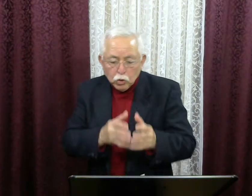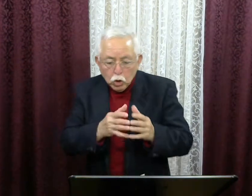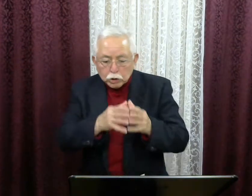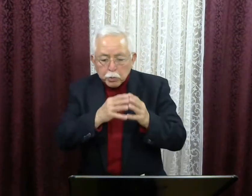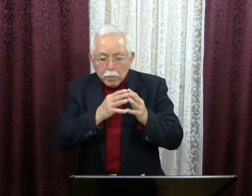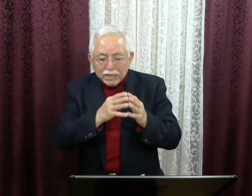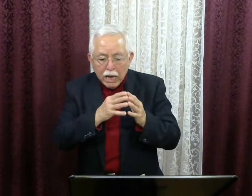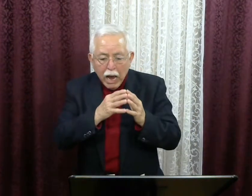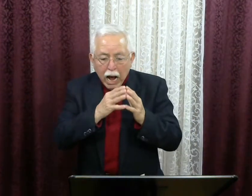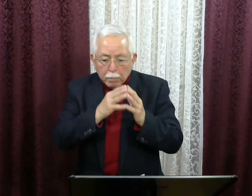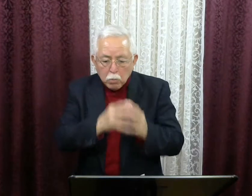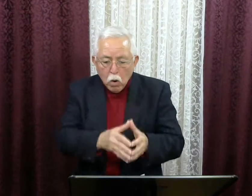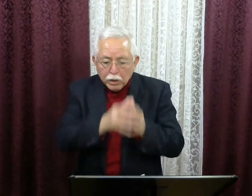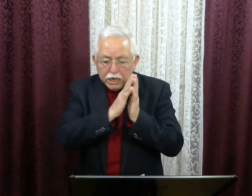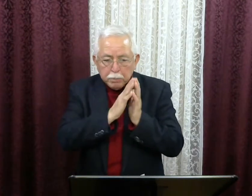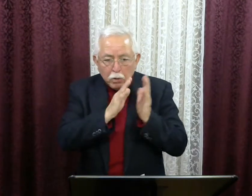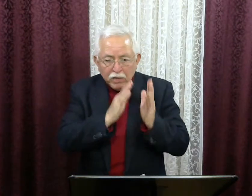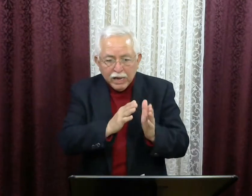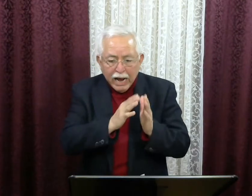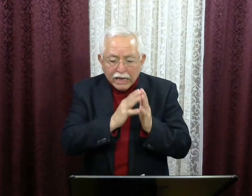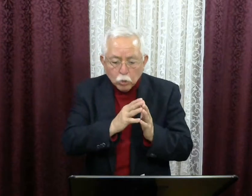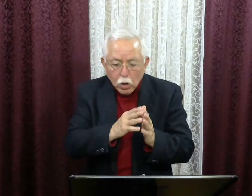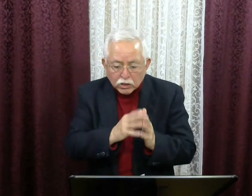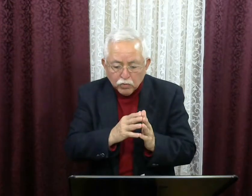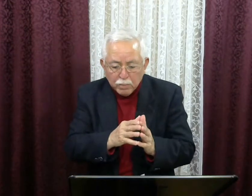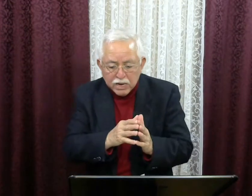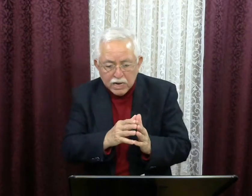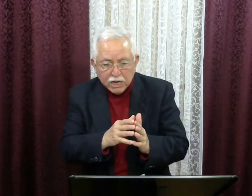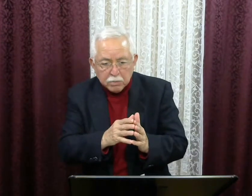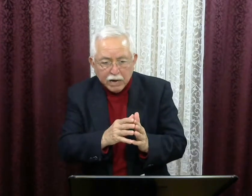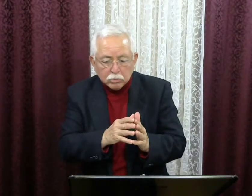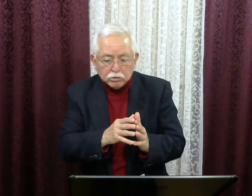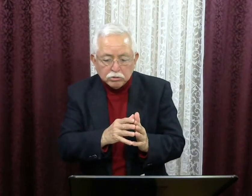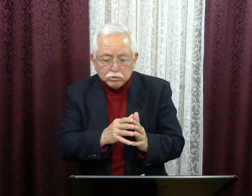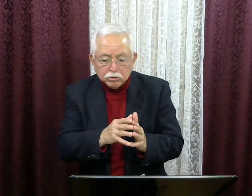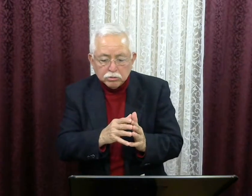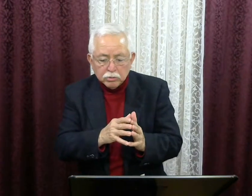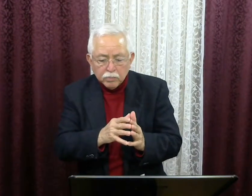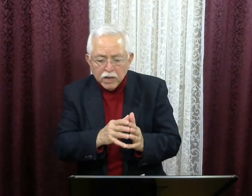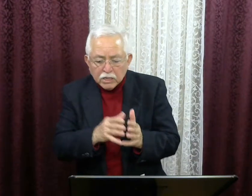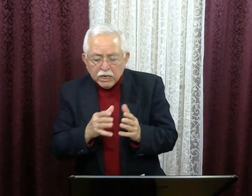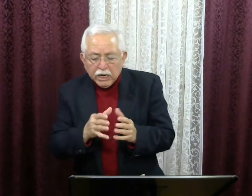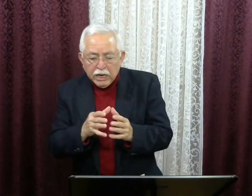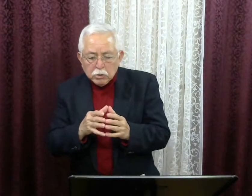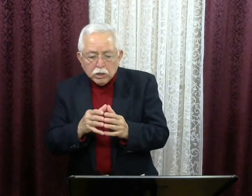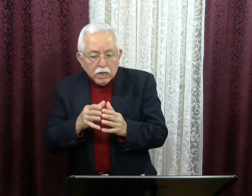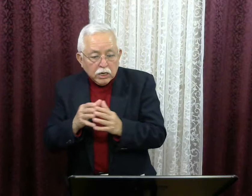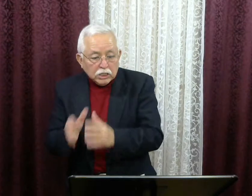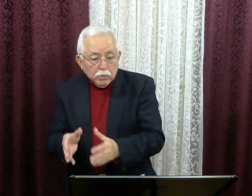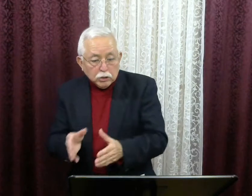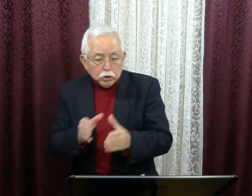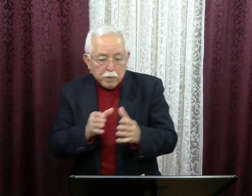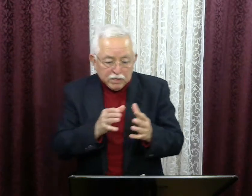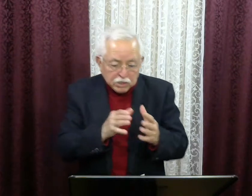Dios promete amor y poder a toda su familia, hermanos. Si queremos recibir sus